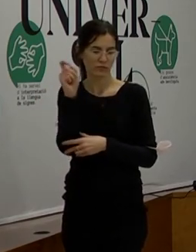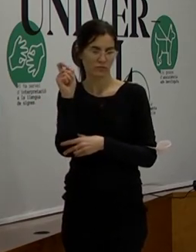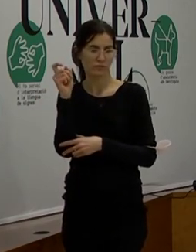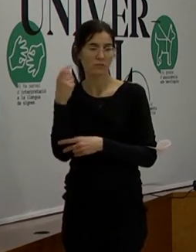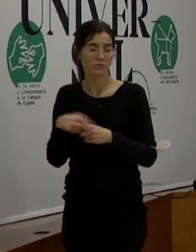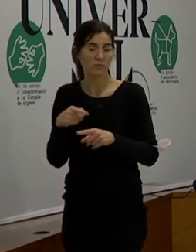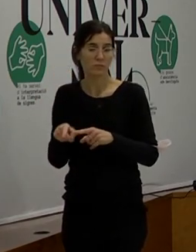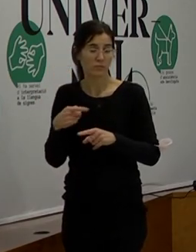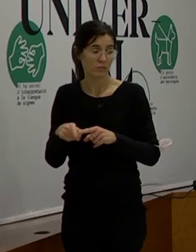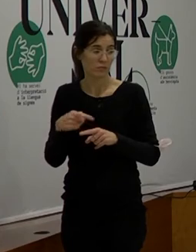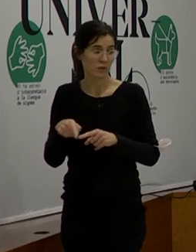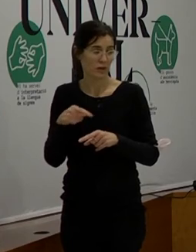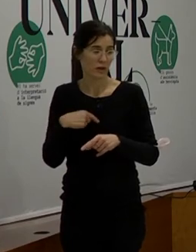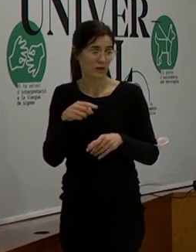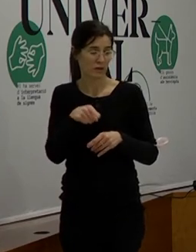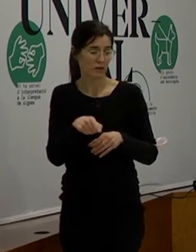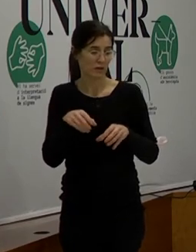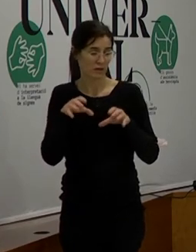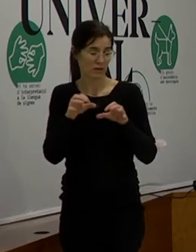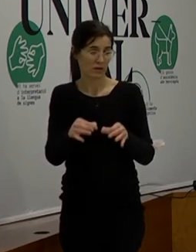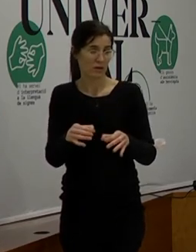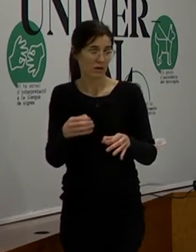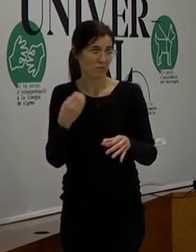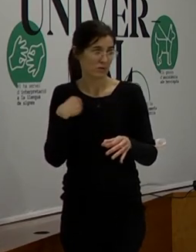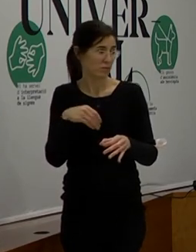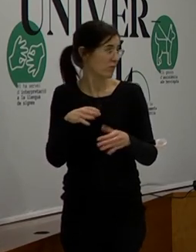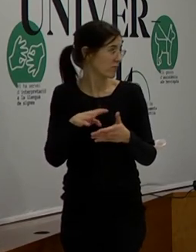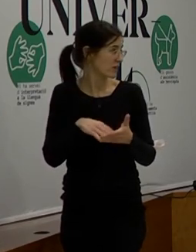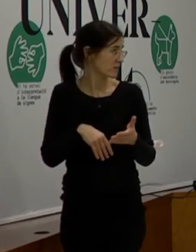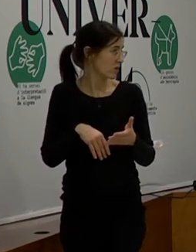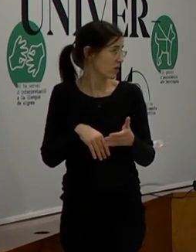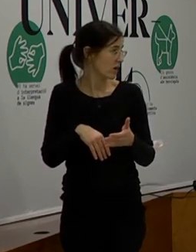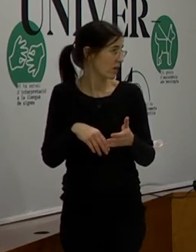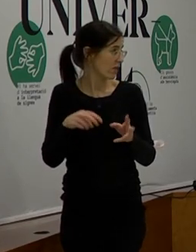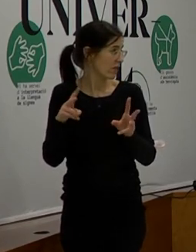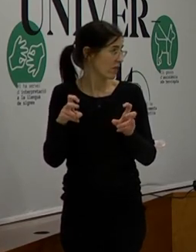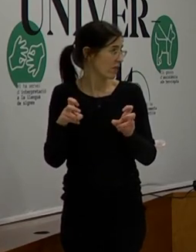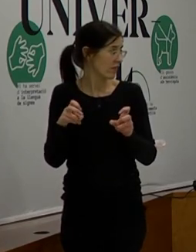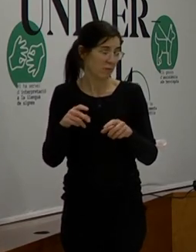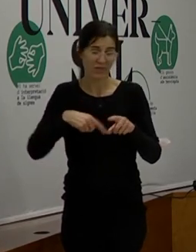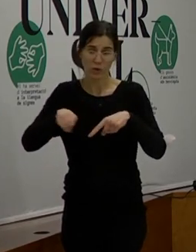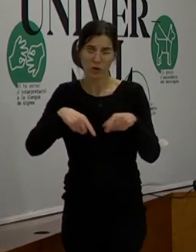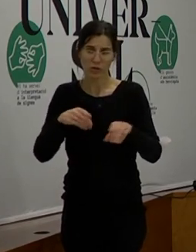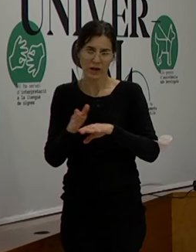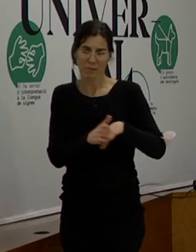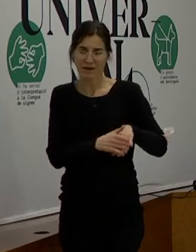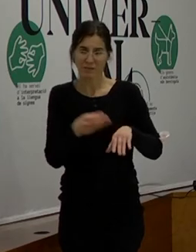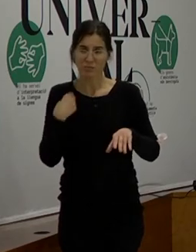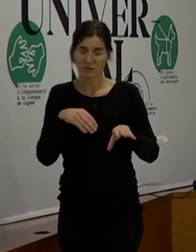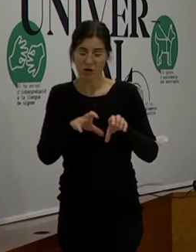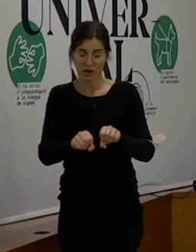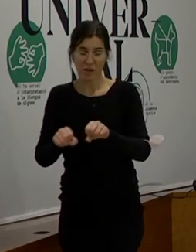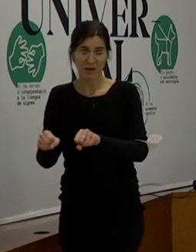Per què? Perquè ja arriba un moment que a Barcelona deixemos temes de circulació, però és que les places